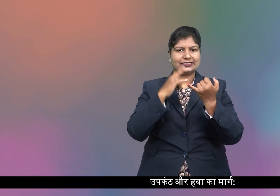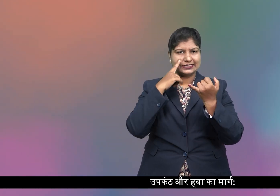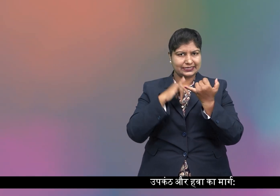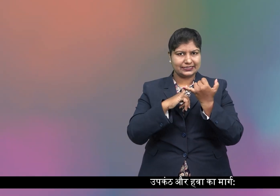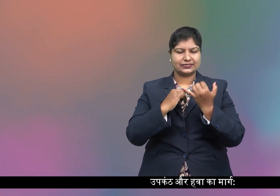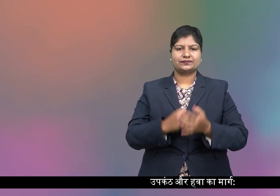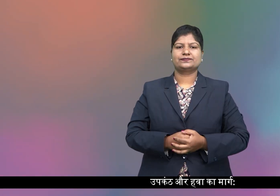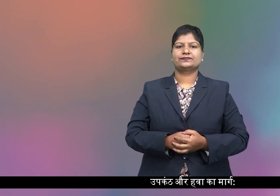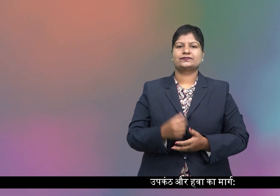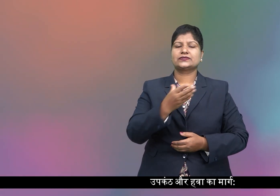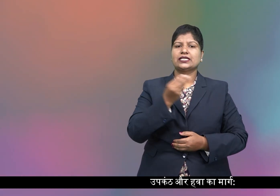मार्ग।